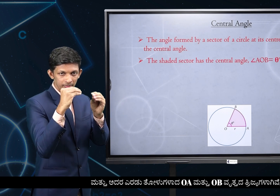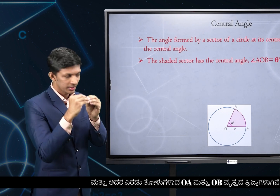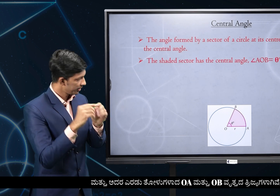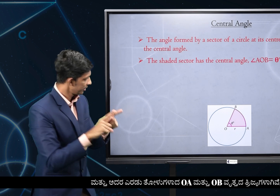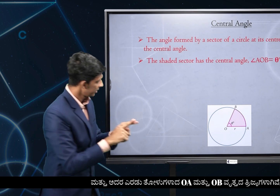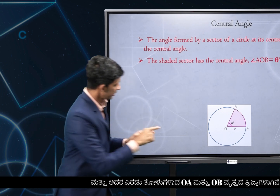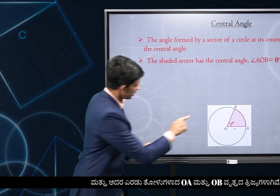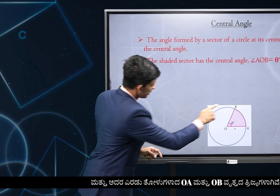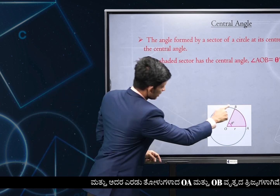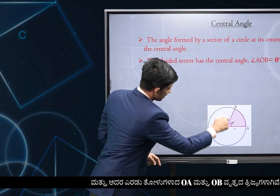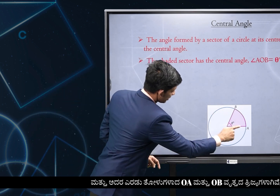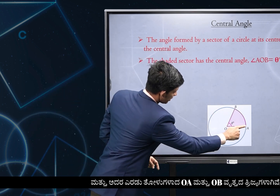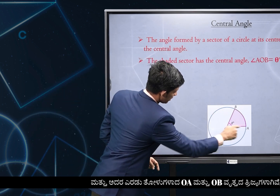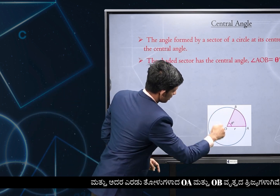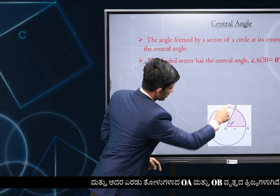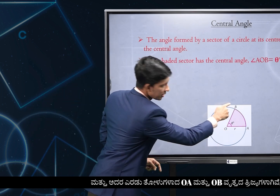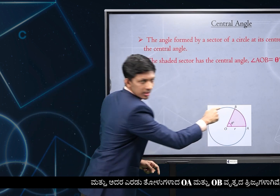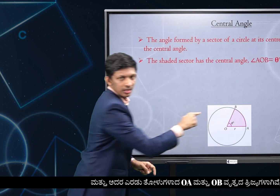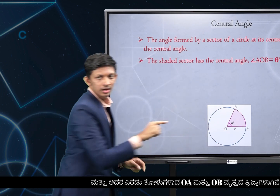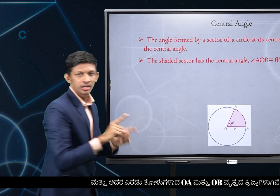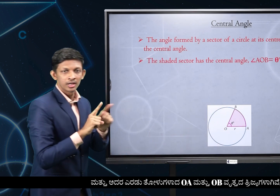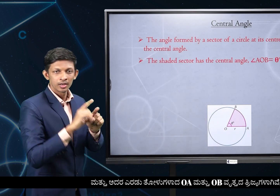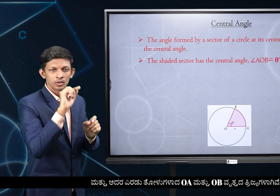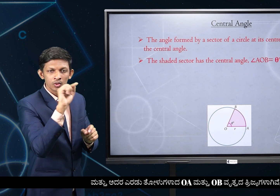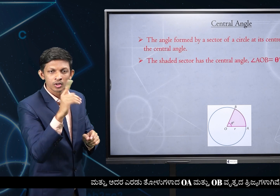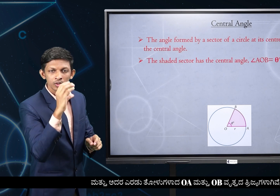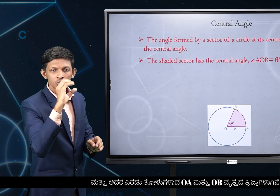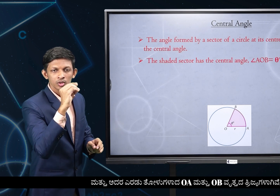ತೋಳುಗಳಾದ OA ಮತ್ತು OB ವೃತ್ತದ ತ್ರಿಜ್ಯಗಳಾಗಿವೆ.